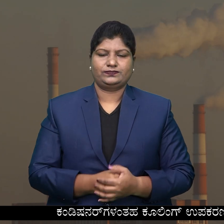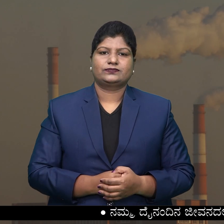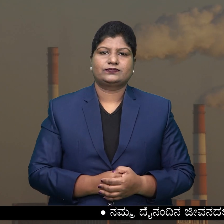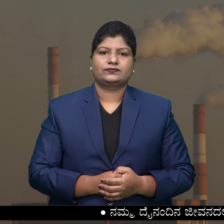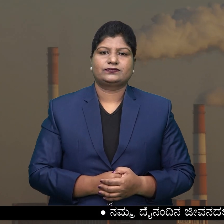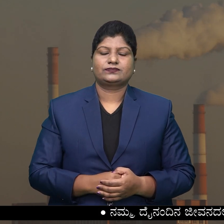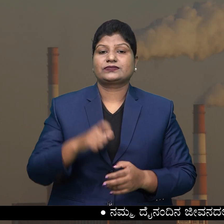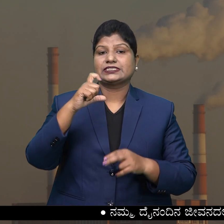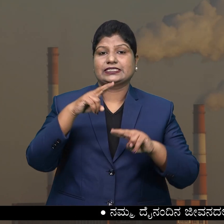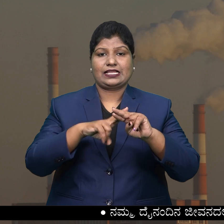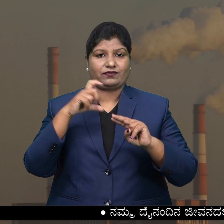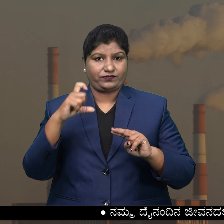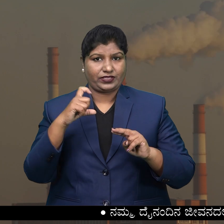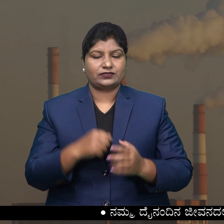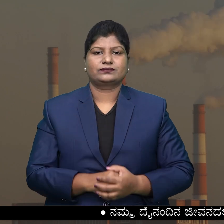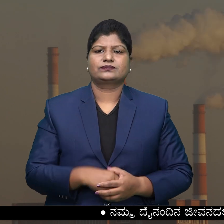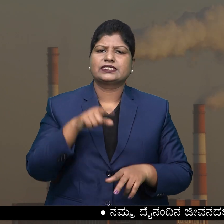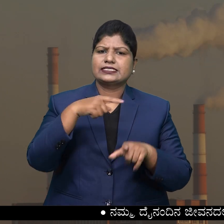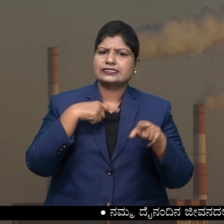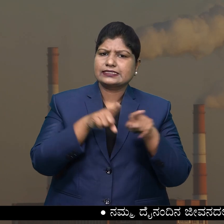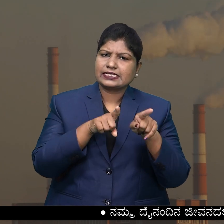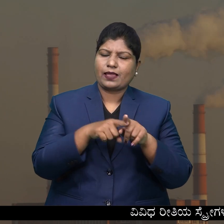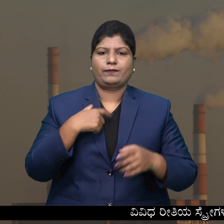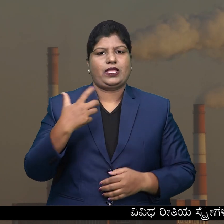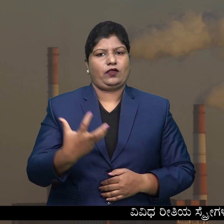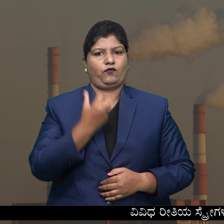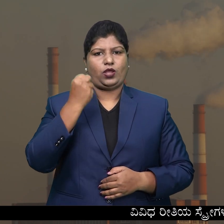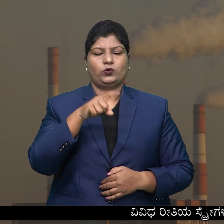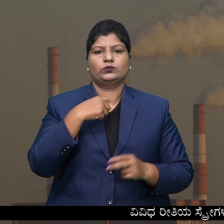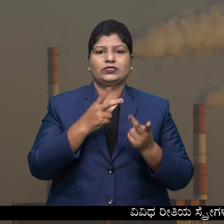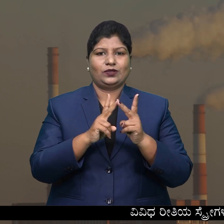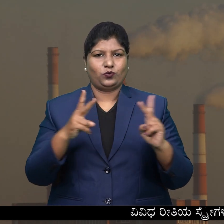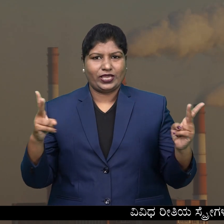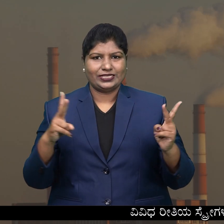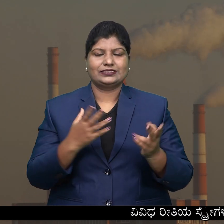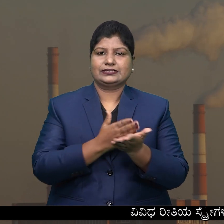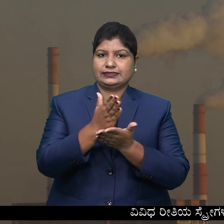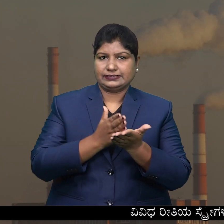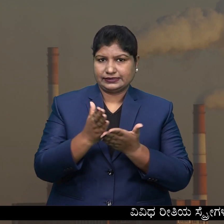ನಮ್ಮ ದೈನಂದಿನ ಜೀವನದಲ್ಲಿ ಏರೋಸಾಲ್ ಎಂದು ಕರೆಯಲ್ಪಡುವ ವಿವಿಧ ರೀತಿಯ ಸ್ಪ್ರೇಗಳಲ್ಲಿ ಸಿಎಫ್ಸಿಗಳು